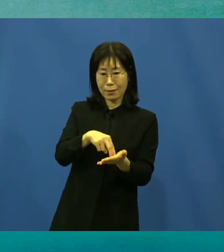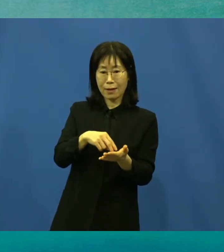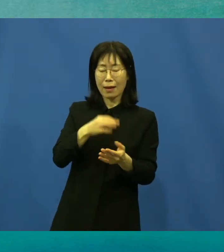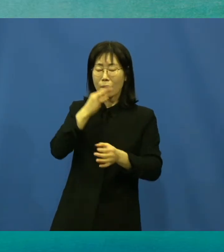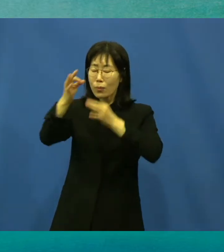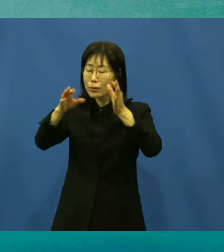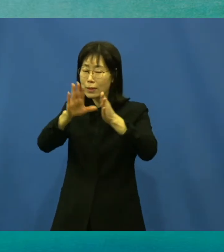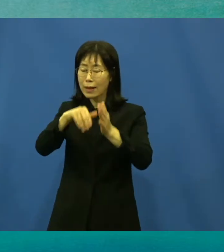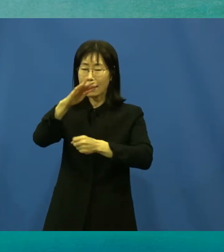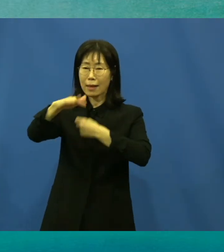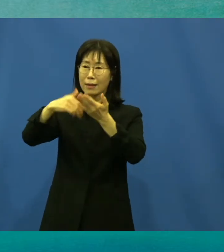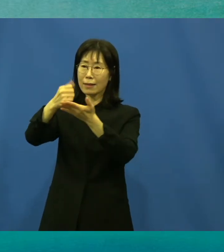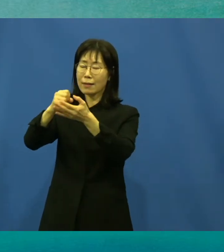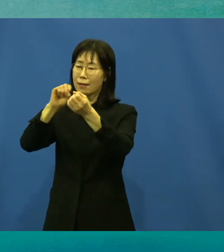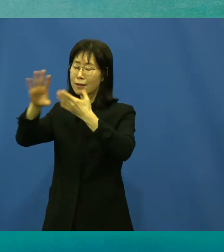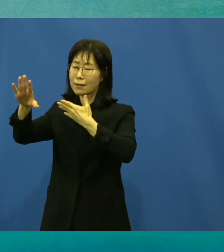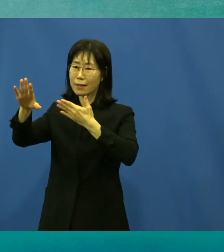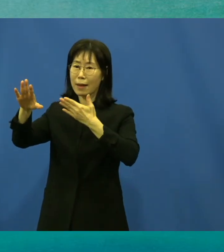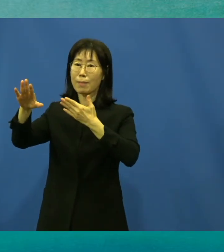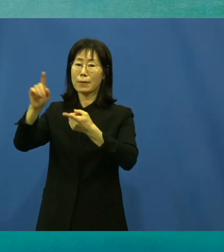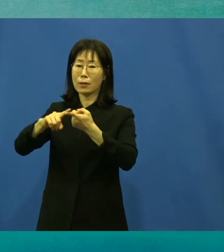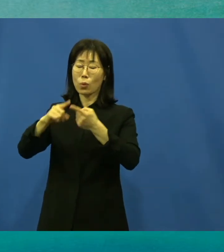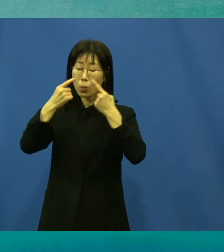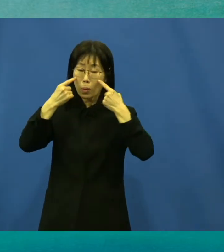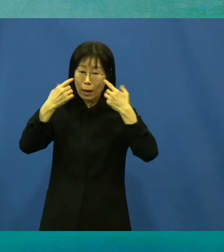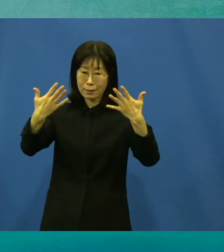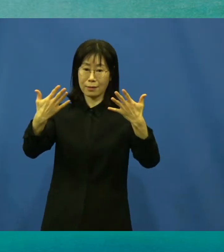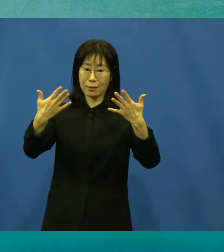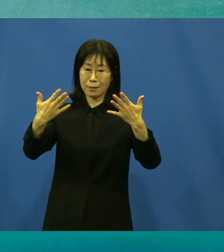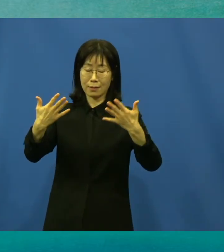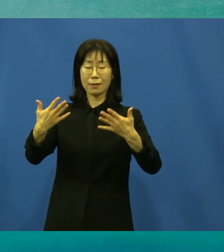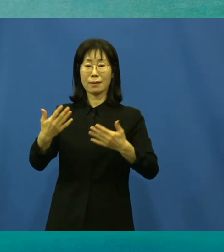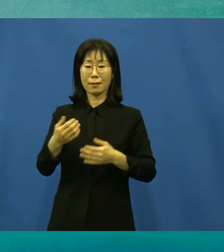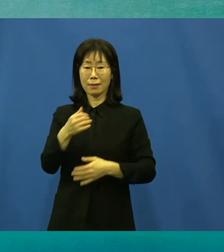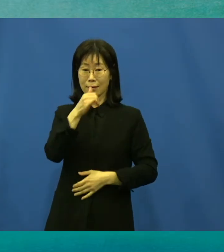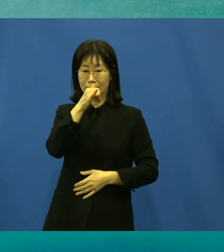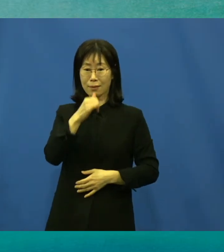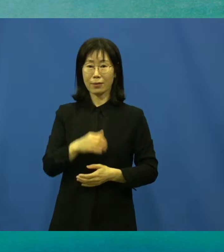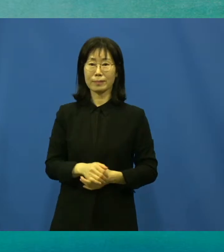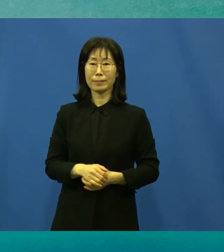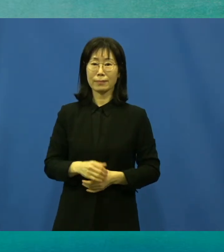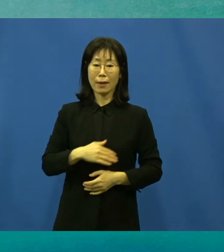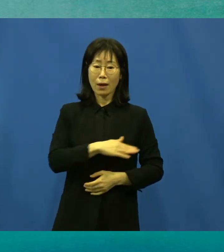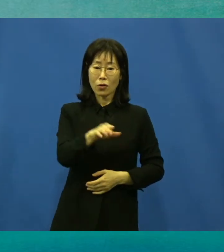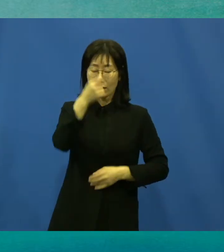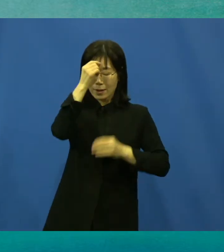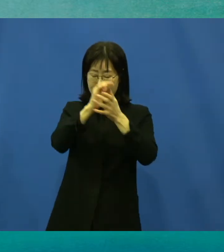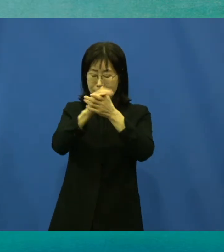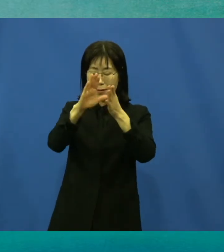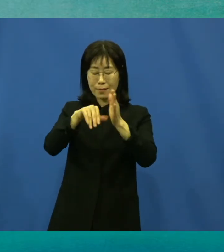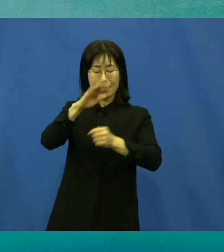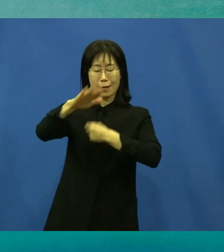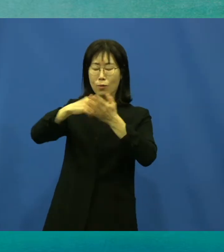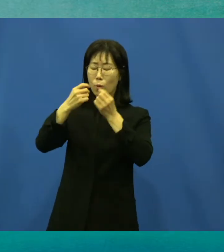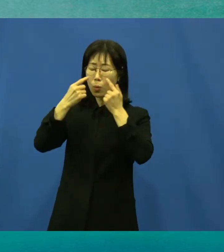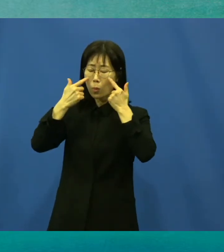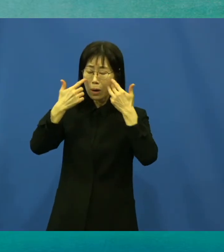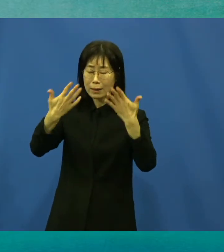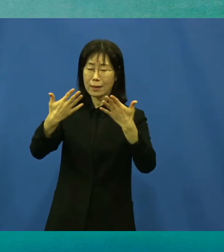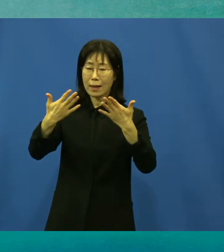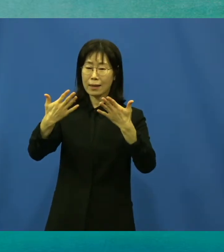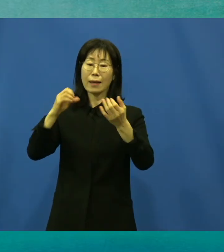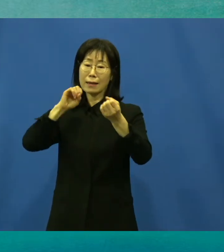사랑하는 성도 여러분, 우리의 어떤 기도도 하나님은 들으십니다. 그리고 응답하시는 분이십니다.